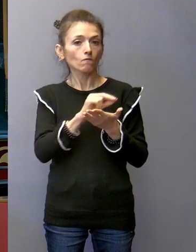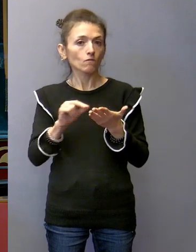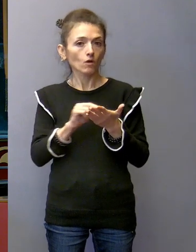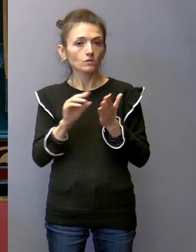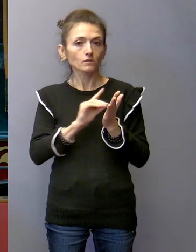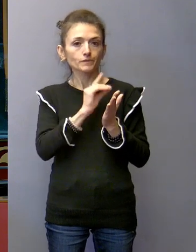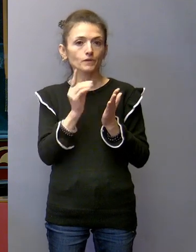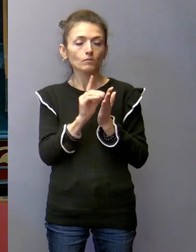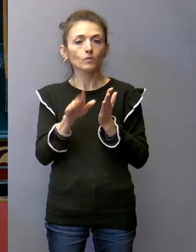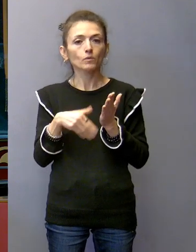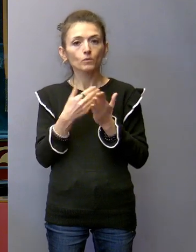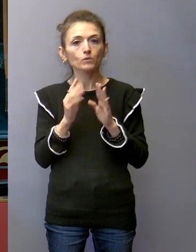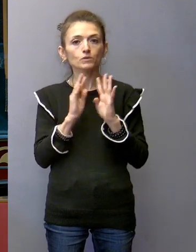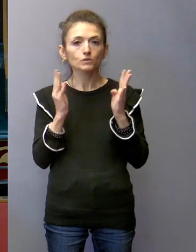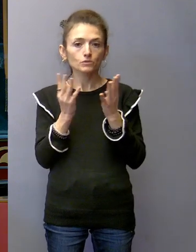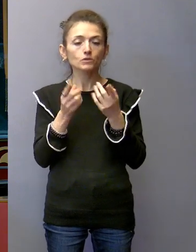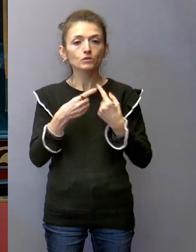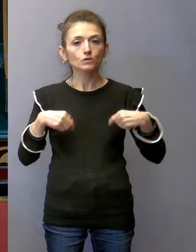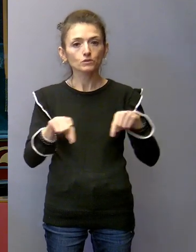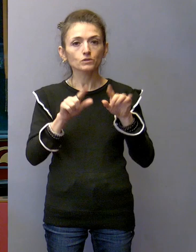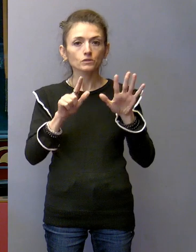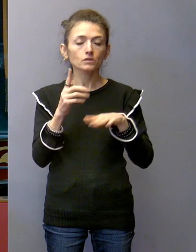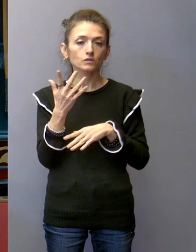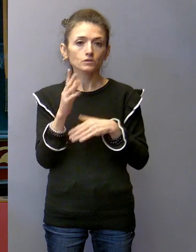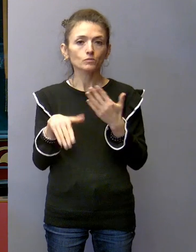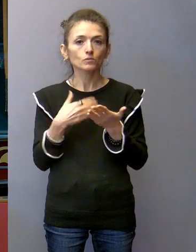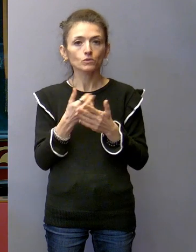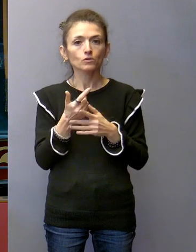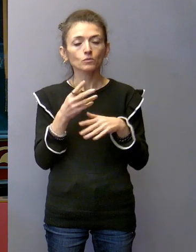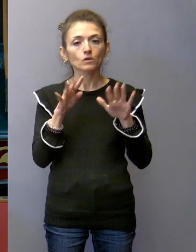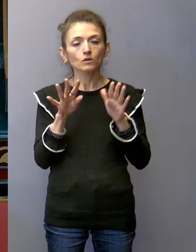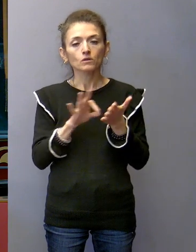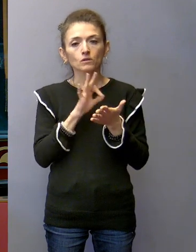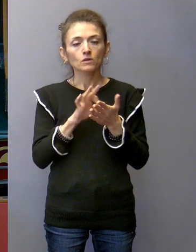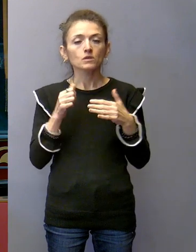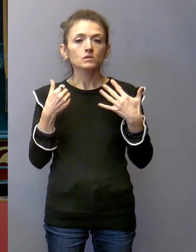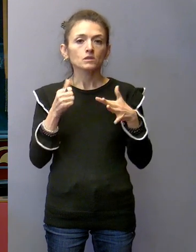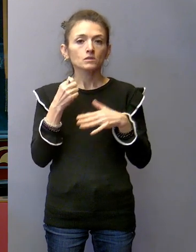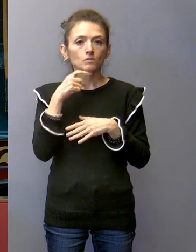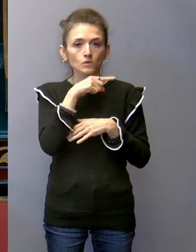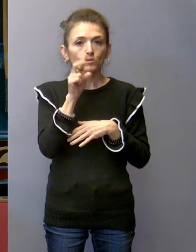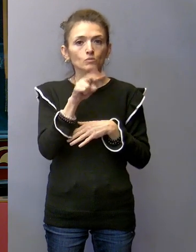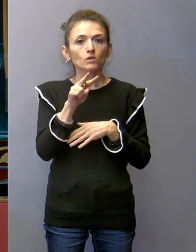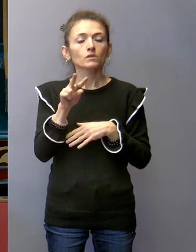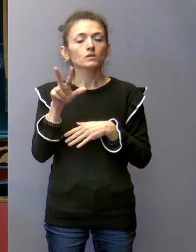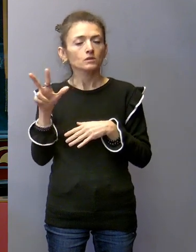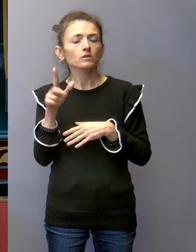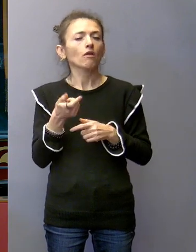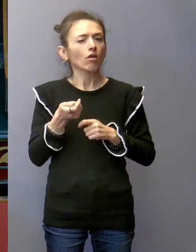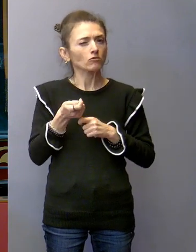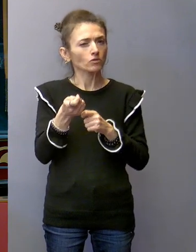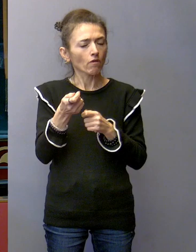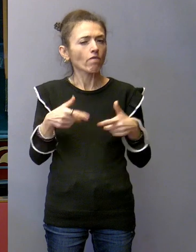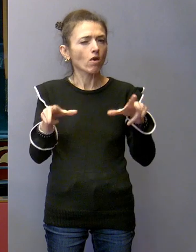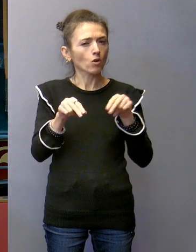delibera proposta giunta al consiglio 75 proposta numero 9 del 16 marzo 2023 incentivi